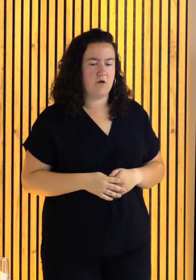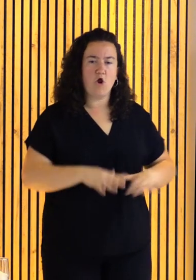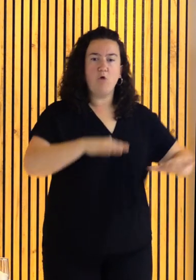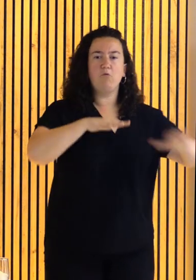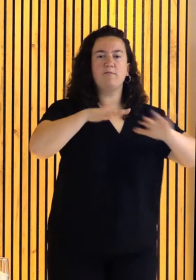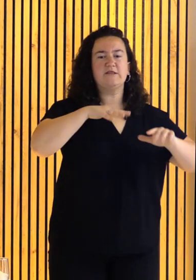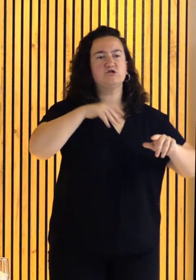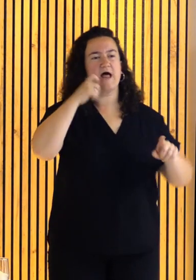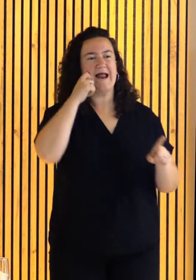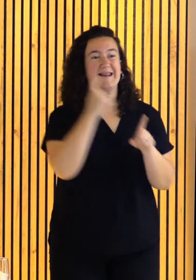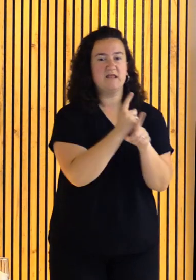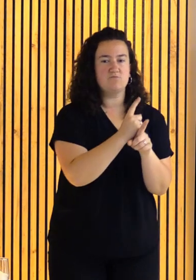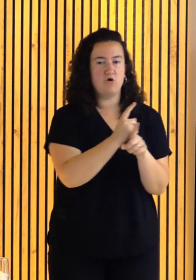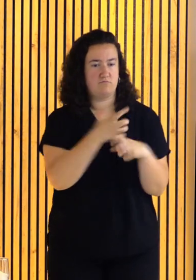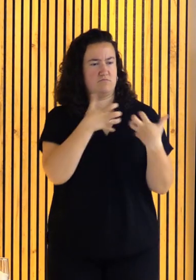mugimenduetan,